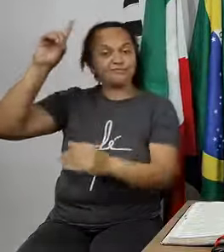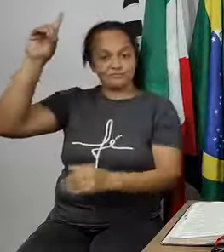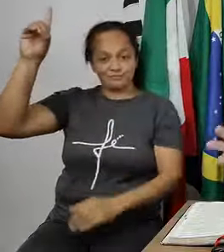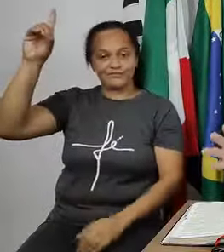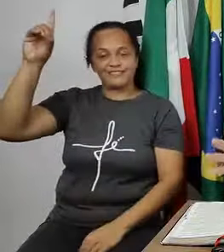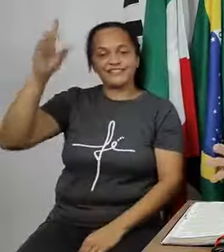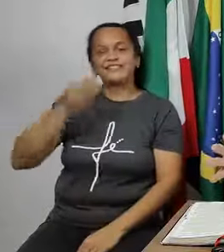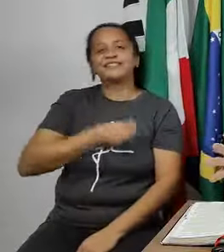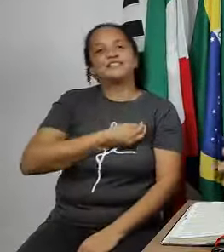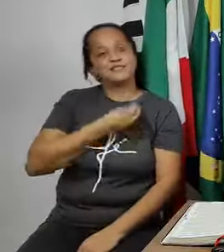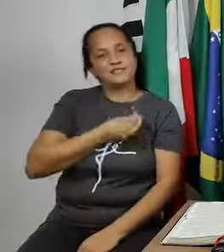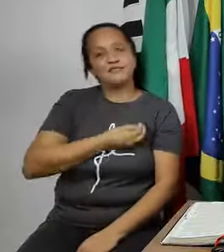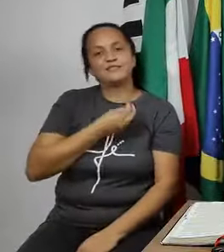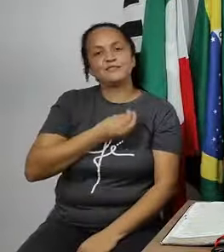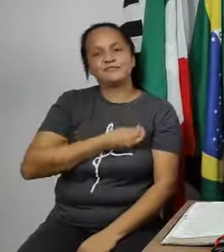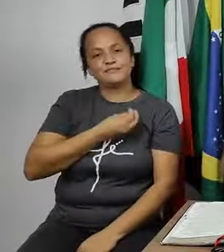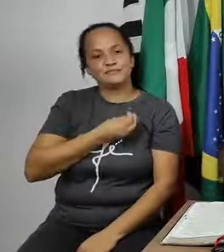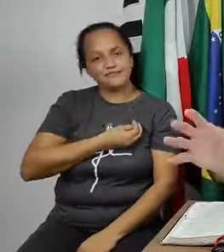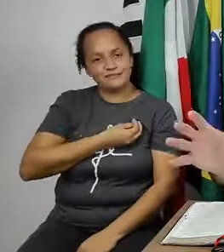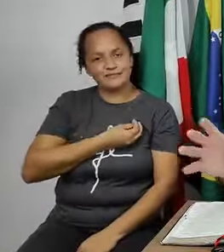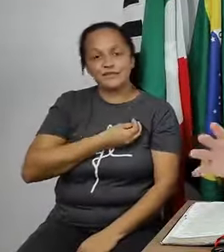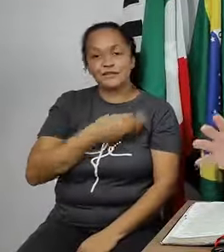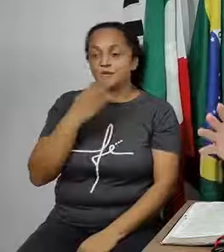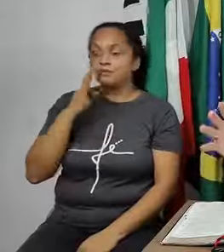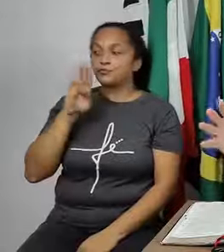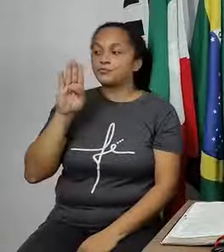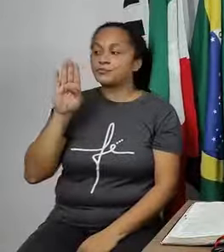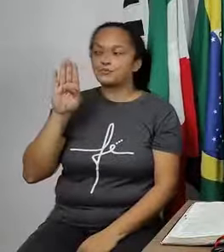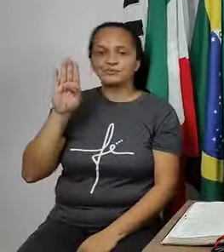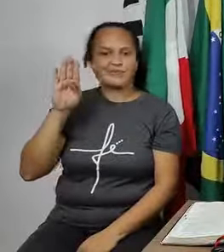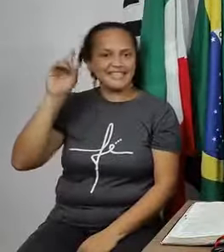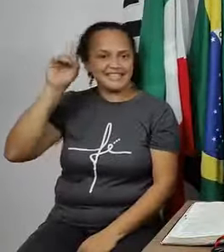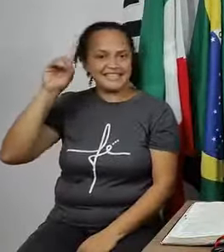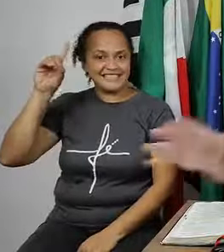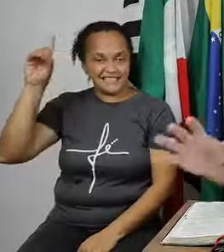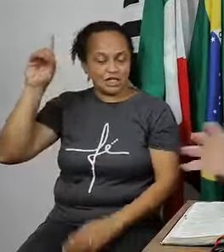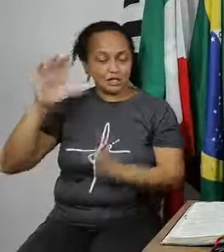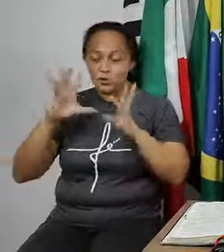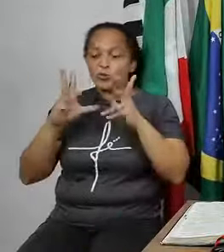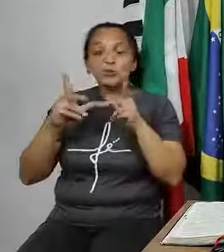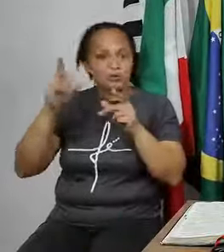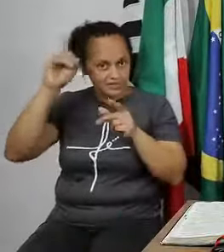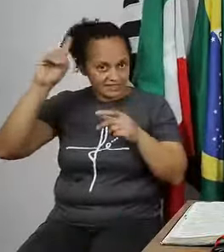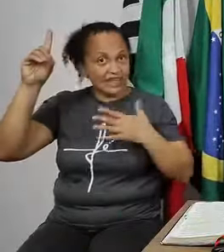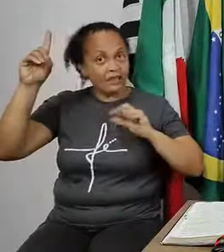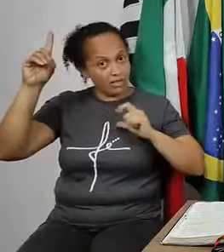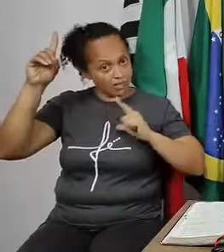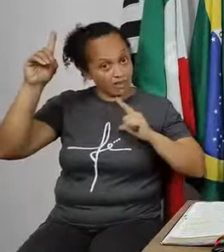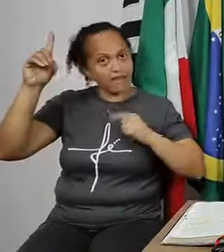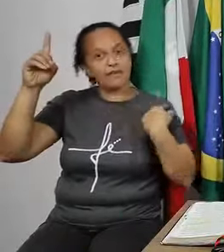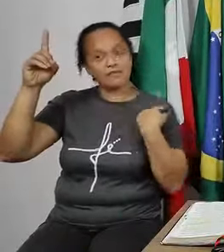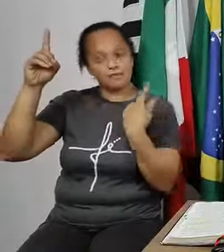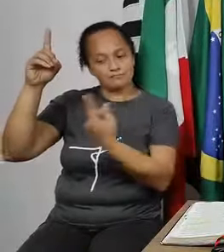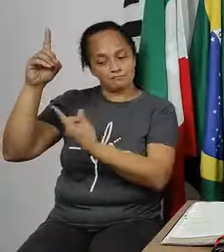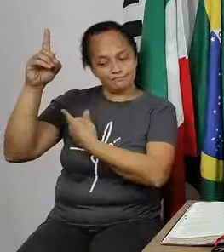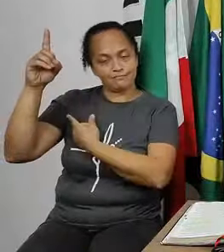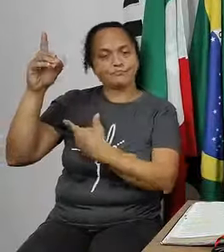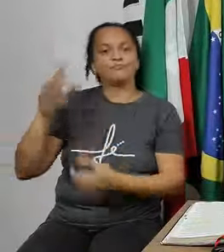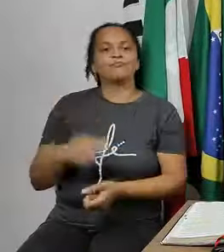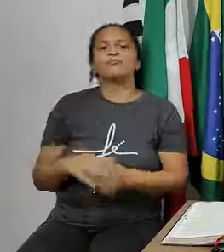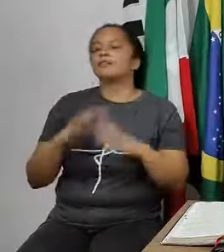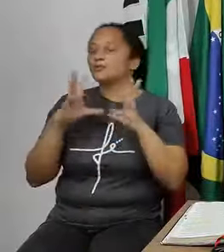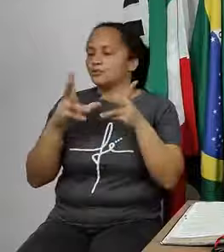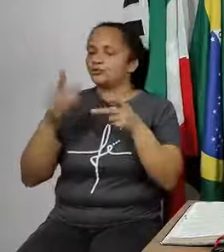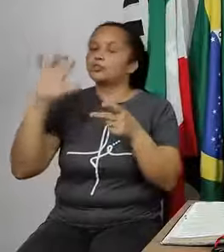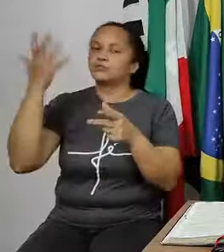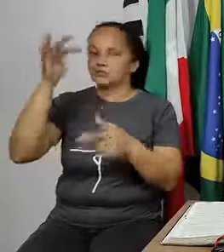e vivermos todas as promessas e tudo que Deus tem para as nossas vidas. Viu? Tudo gira em